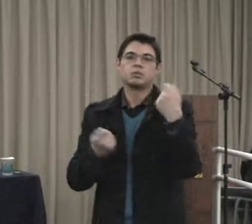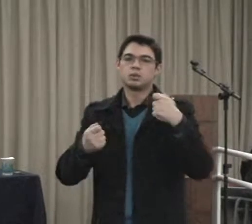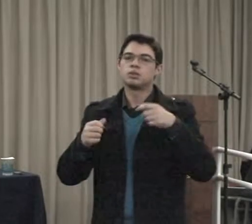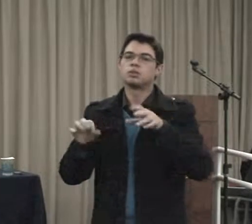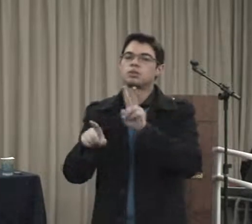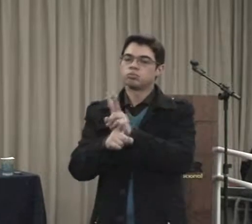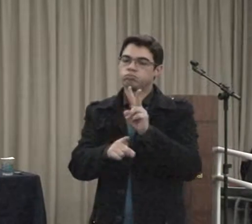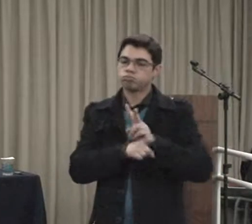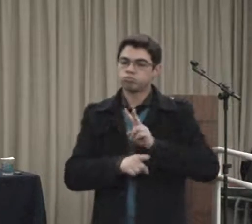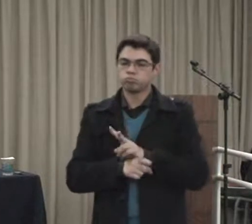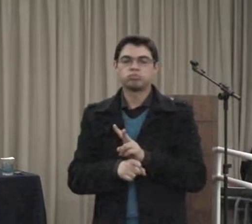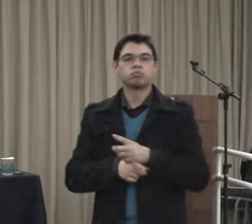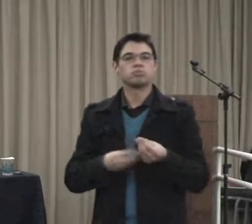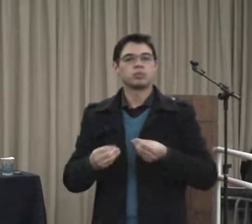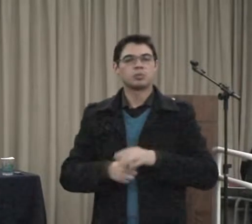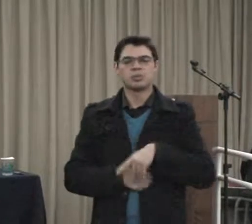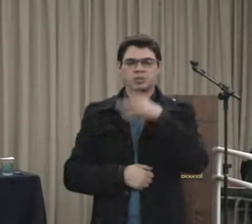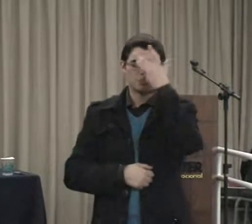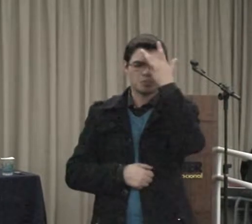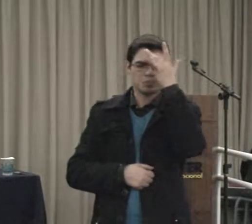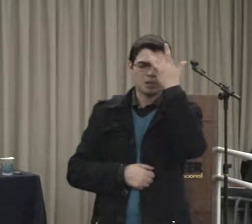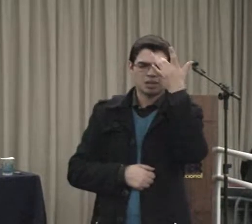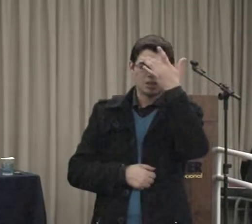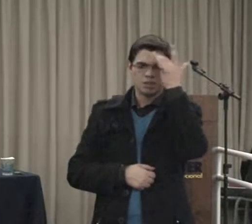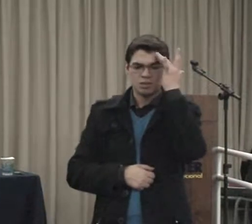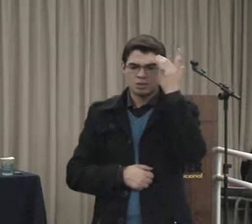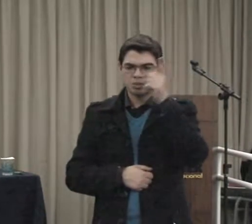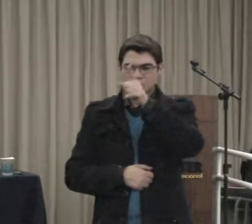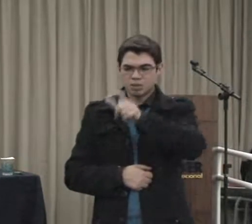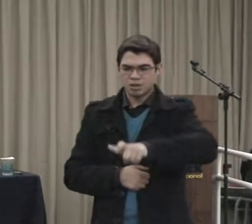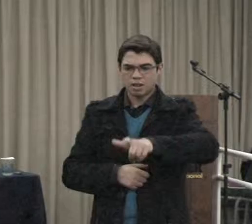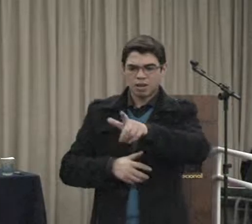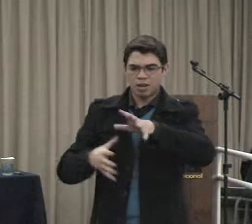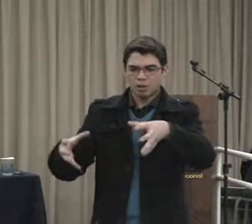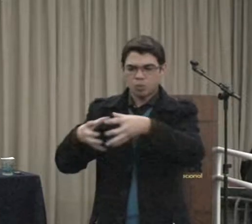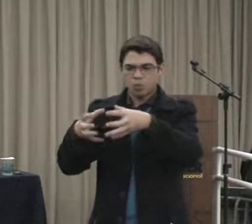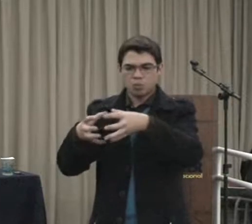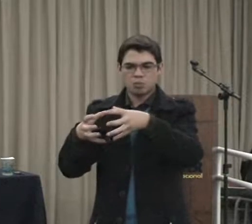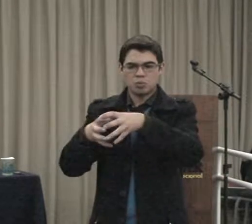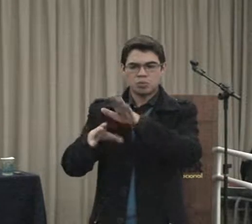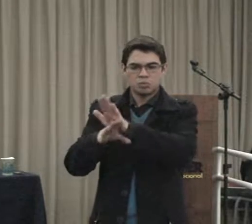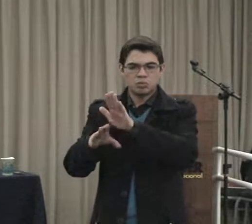Equidade social, não, mas as pessoas não têm problema. É só ver.